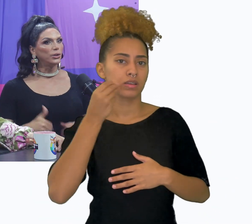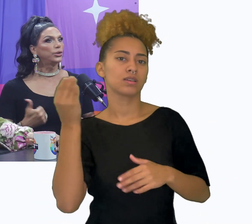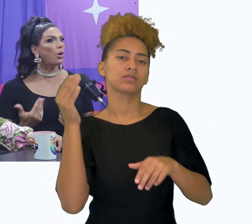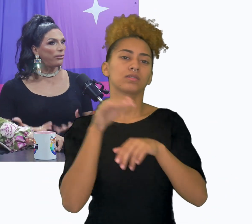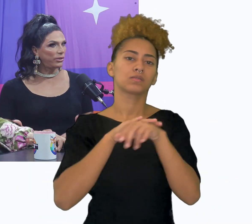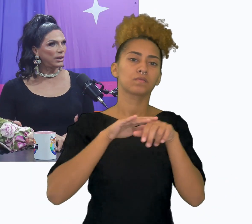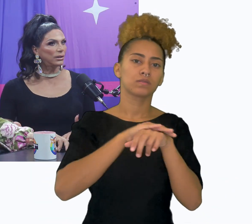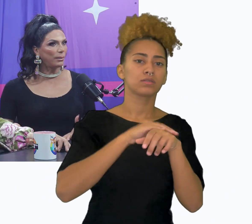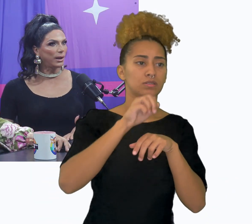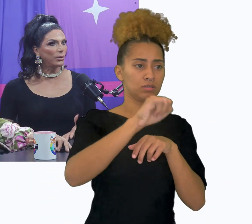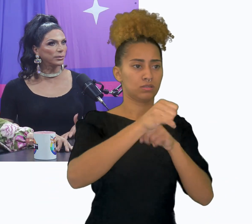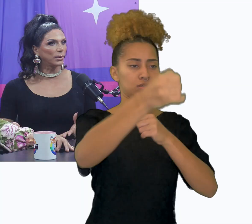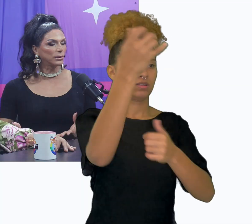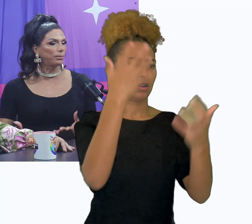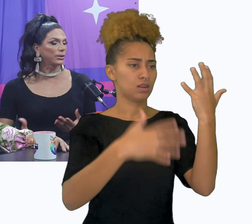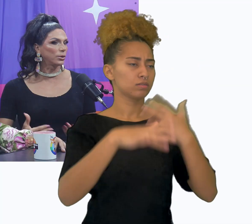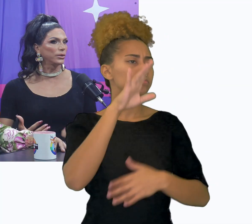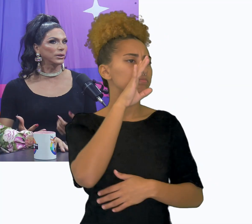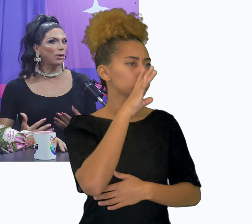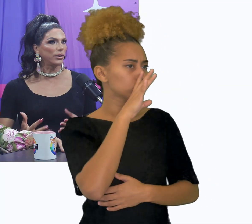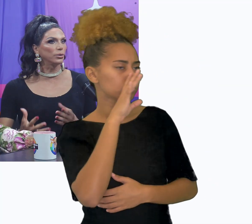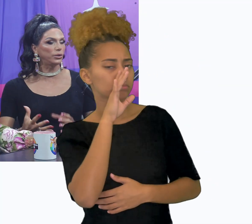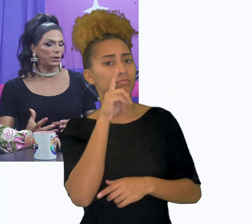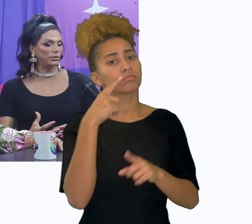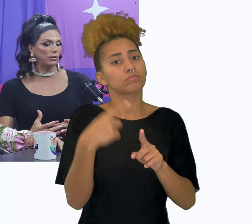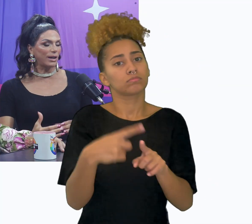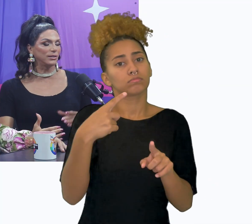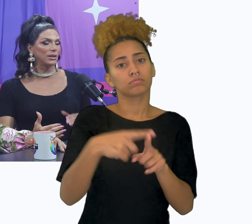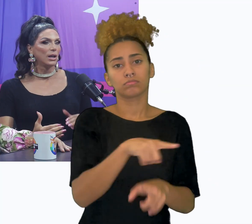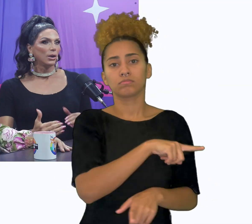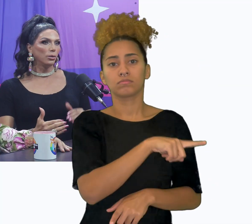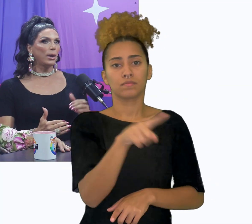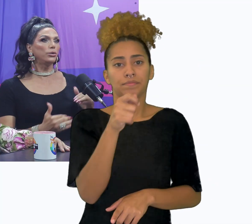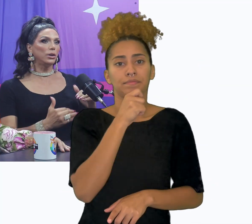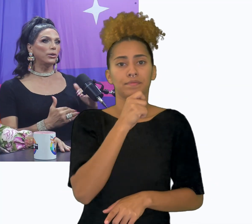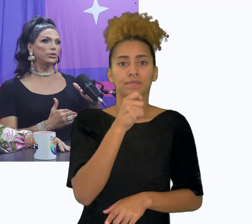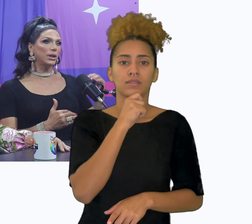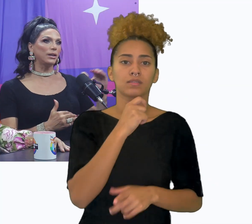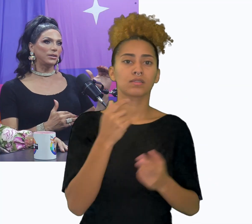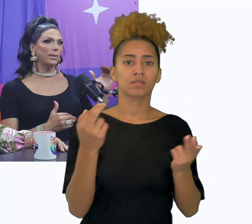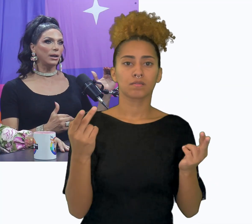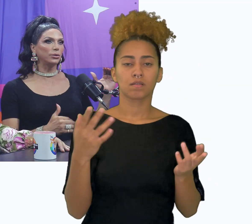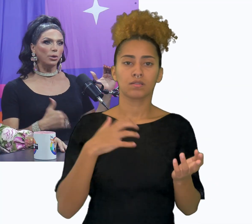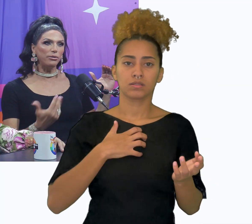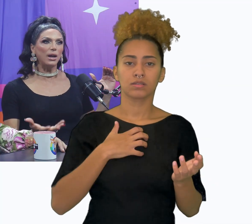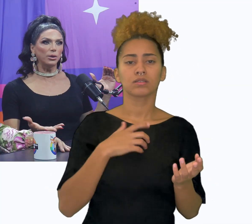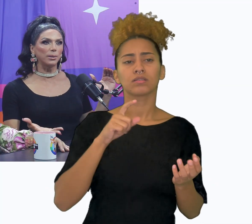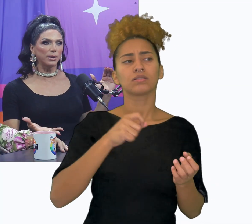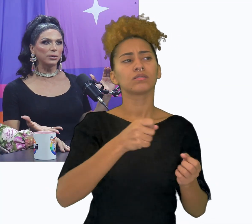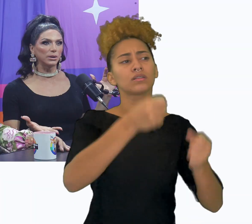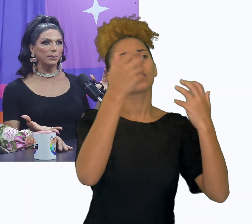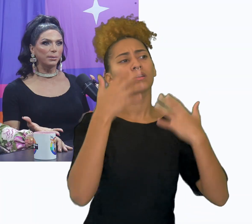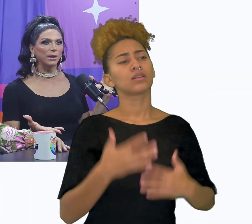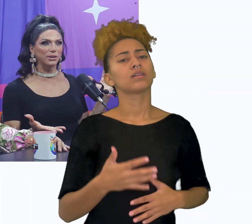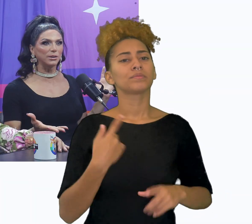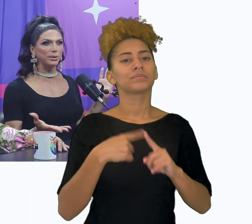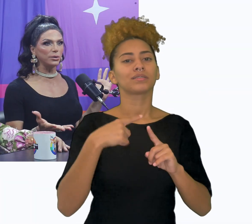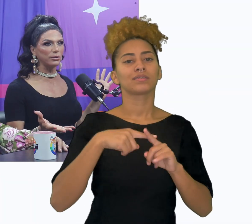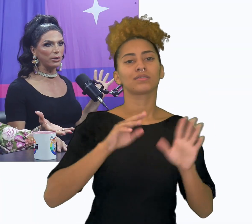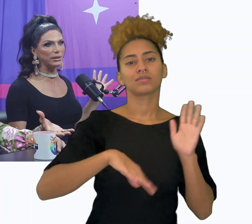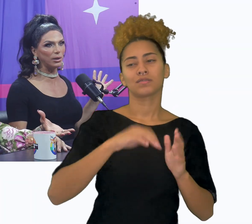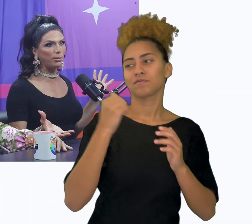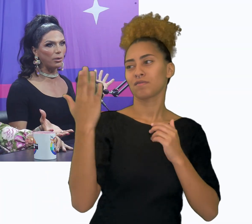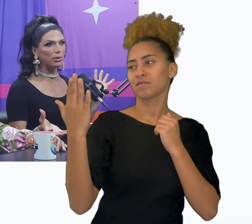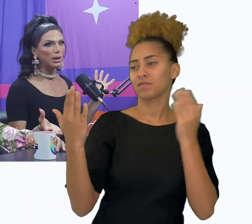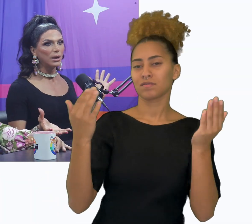experiências, de ouvir também umas pessoas que talvez não estivessem no meu nível de crescimento, de ouvir a outra pessoa também, porque às vezes as